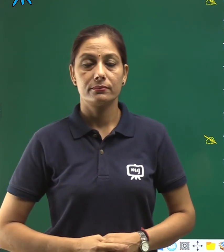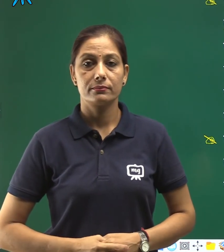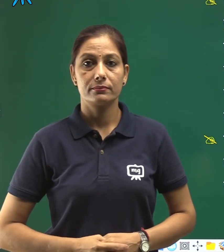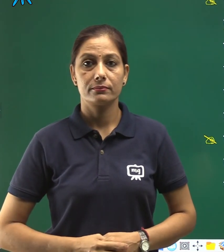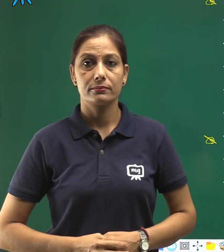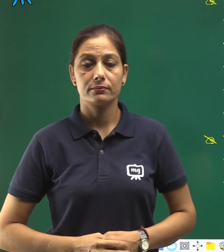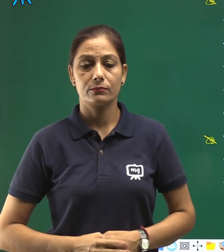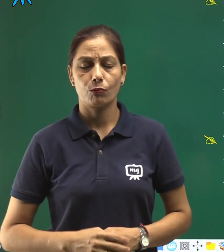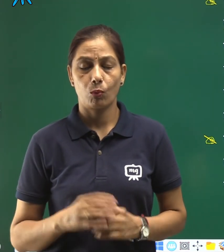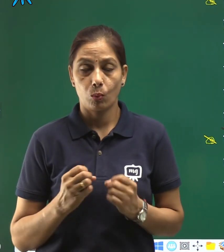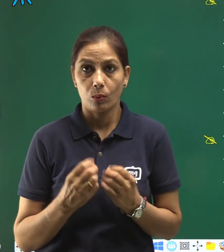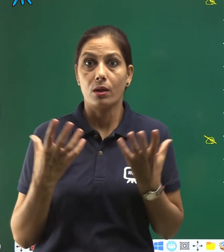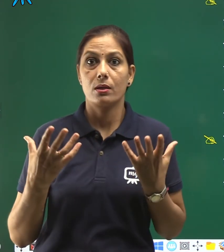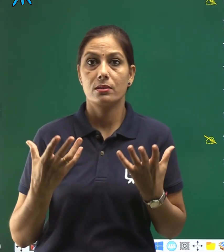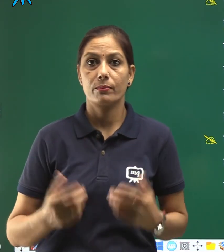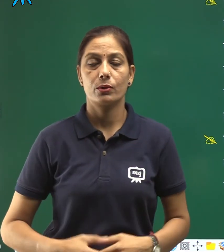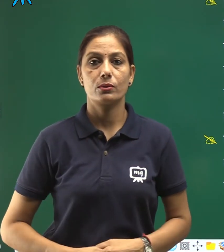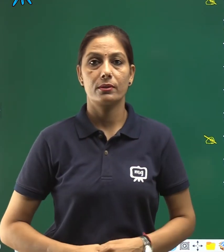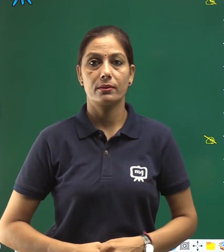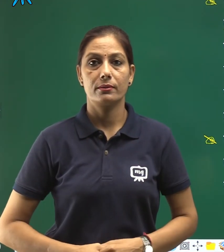वह हतप्रभ हो जाते हैं।